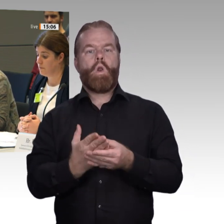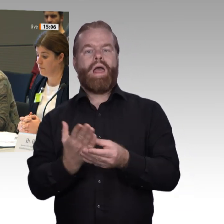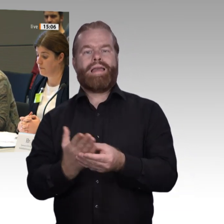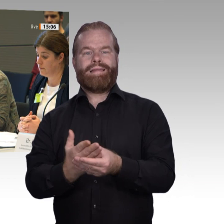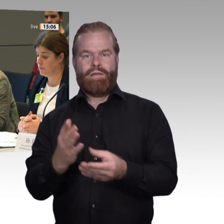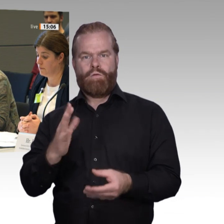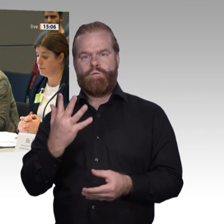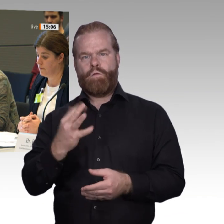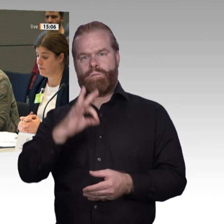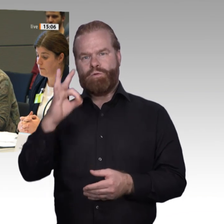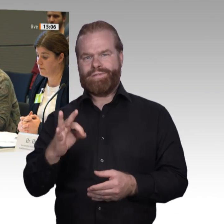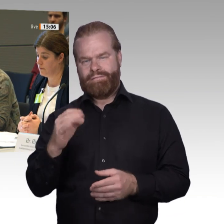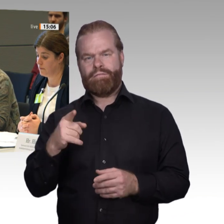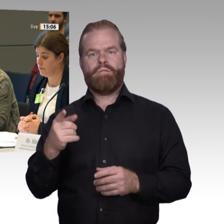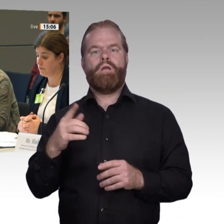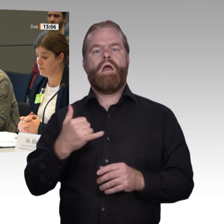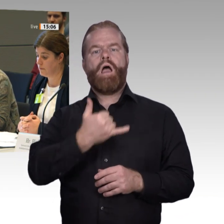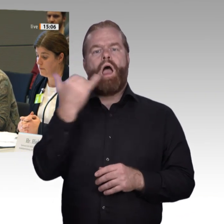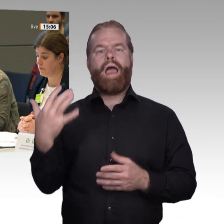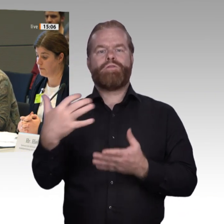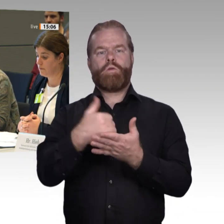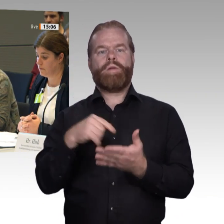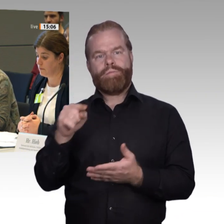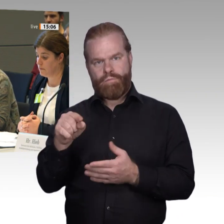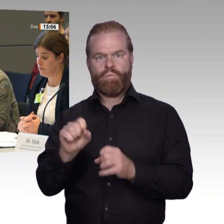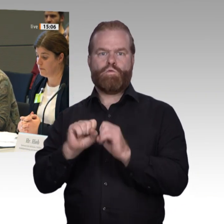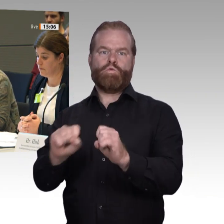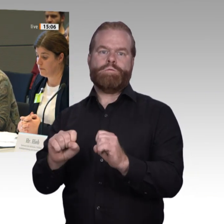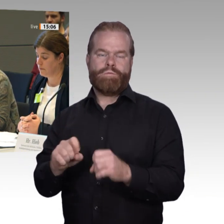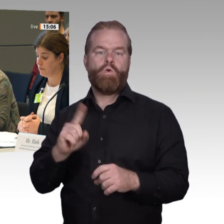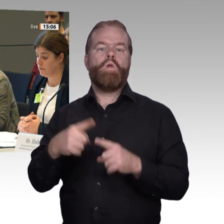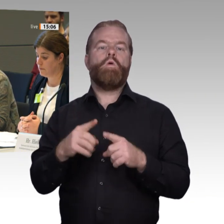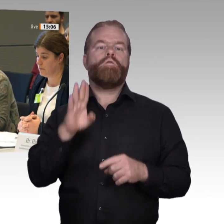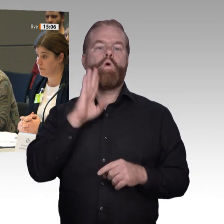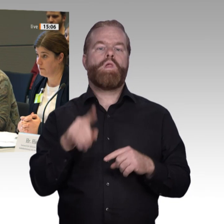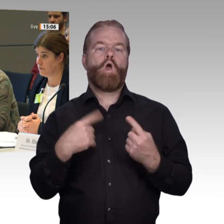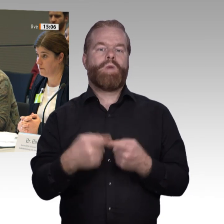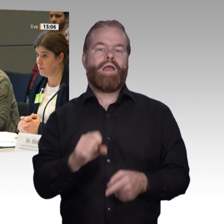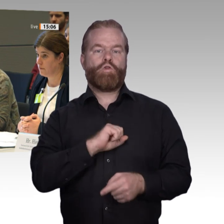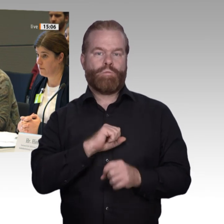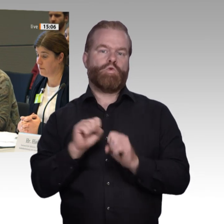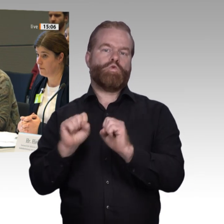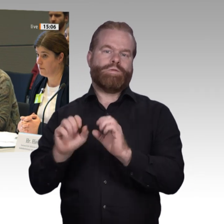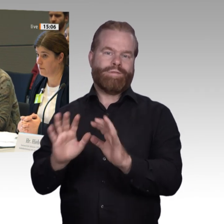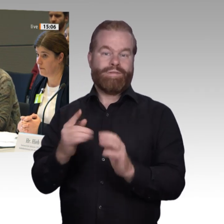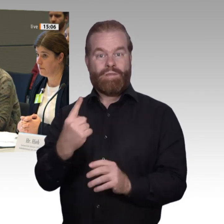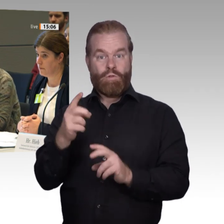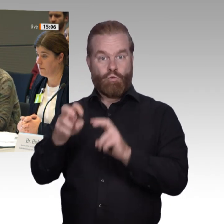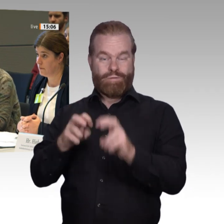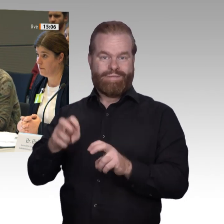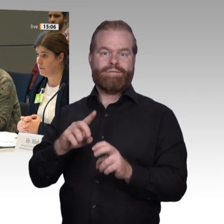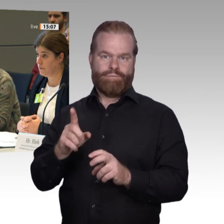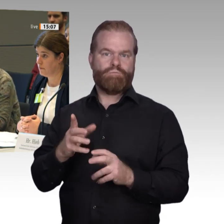Wohnraumeigentum, das selbst genutzt wird. Sie merken also, es wird kompliziert. Kinder von Eltern, die pflegebedürftig sind, werden